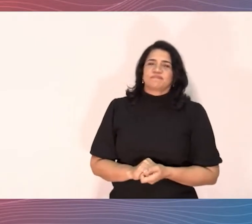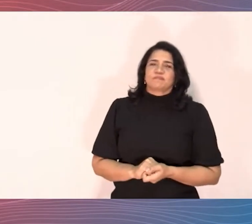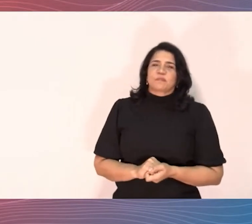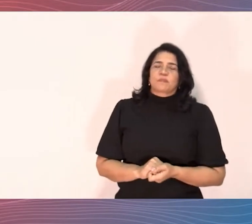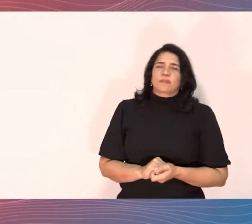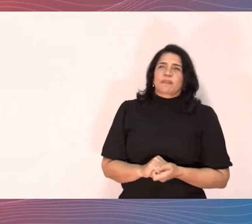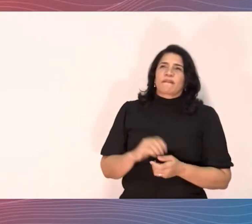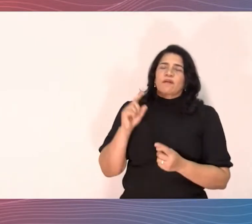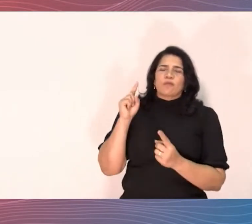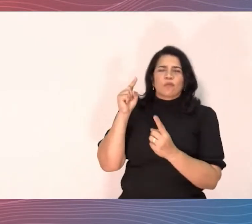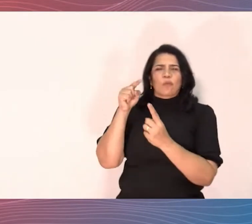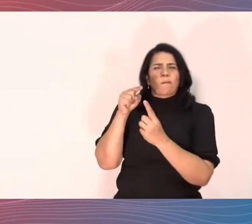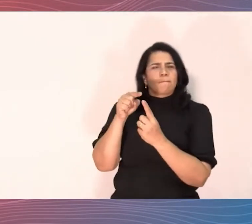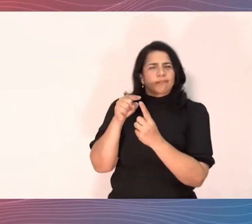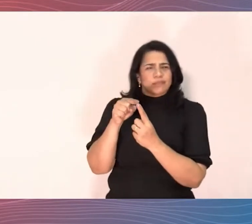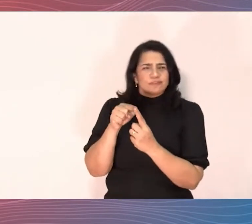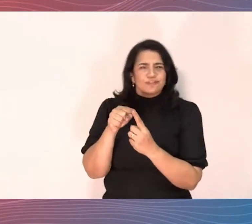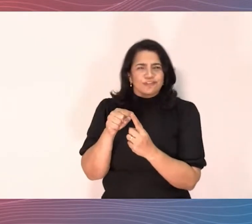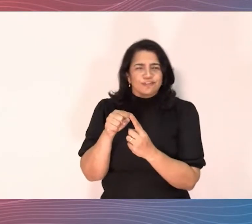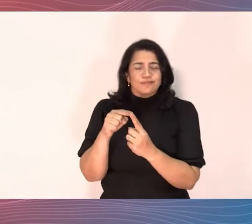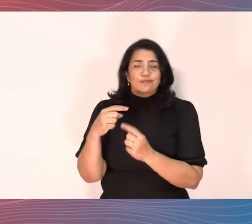todos sejam um.